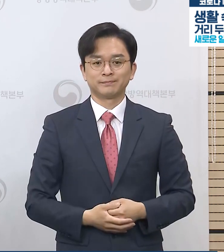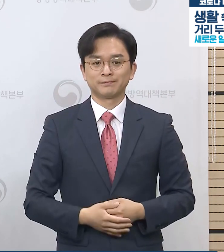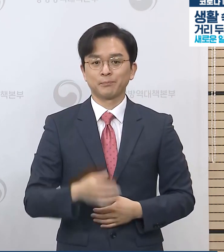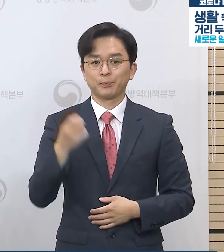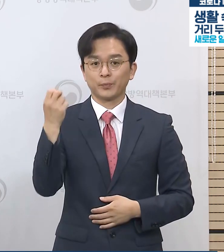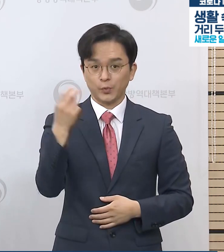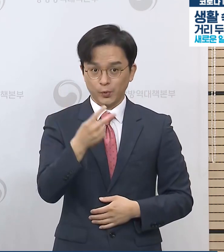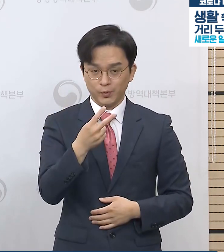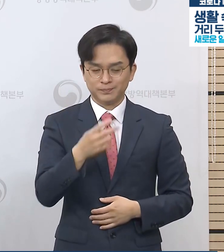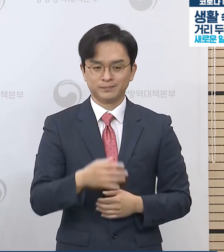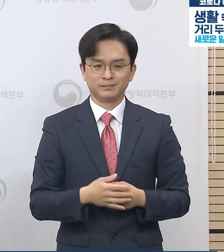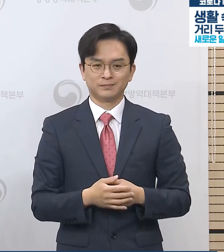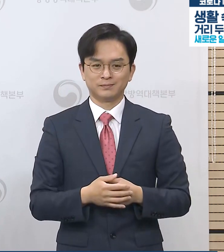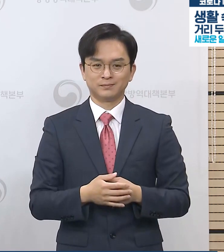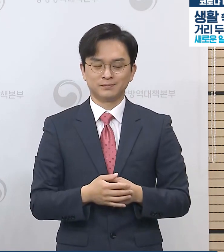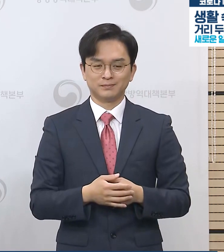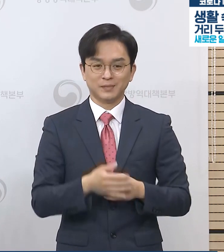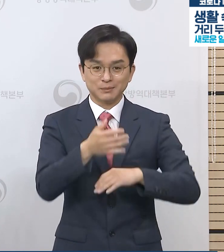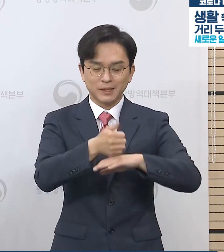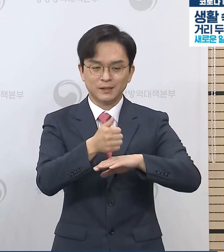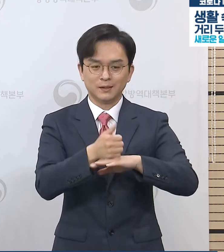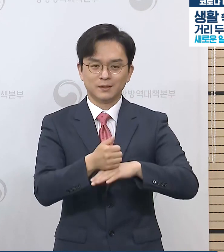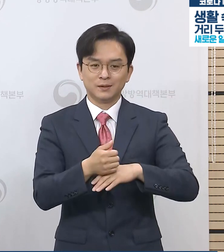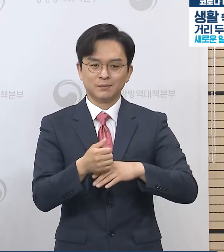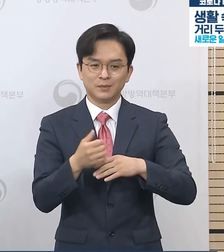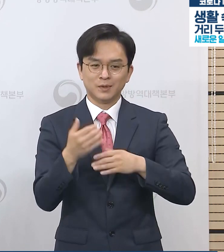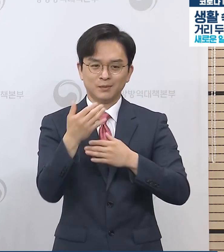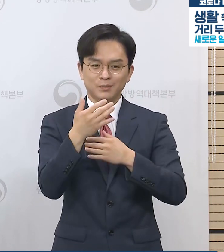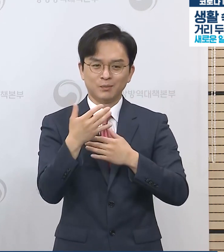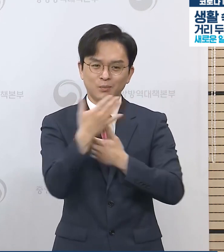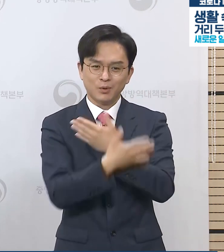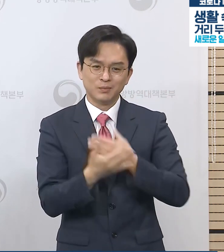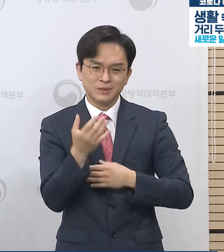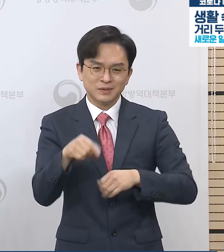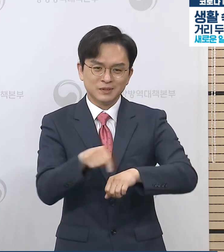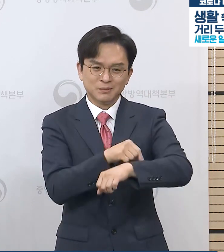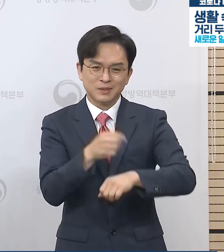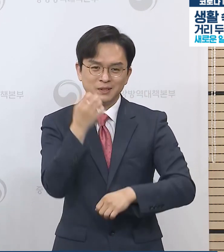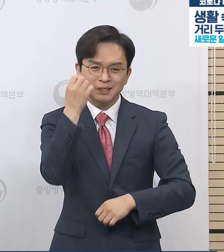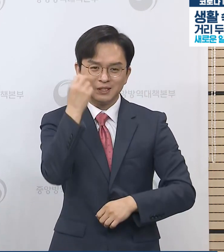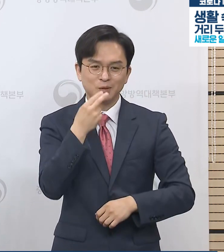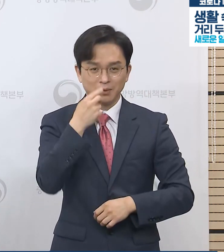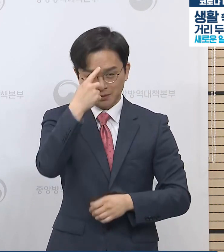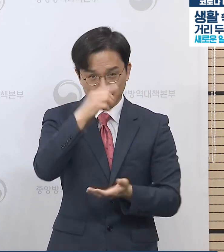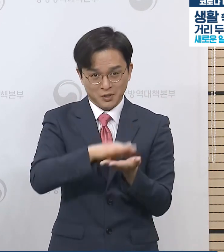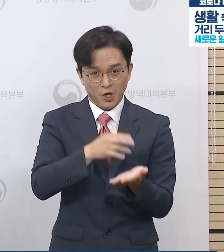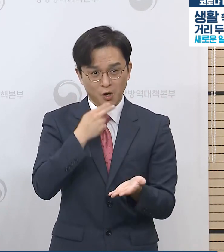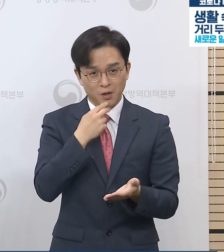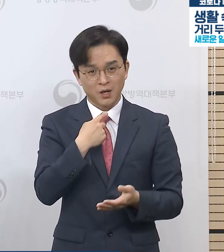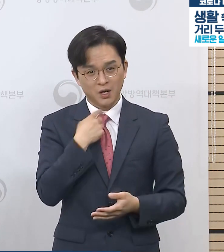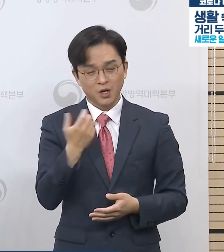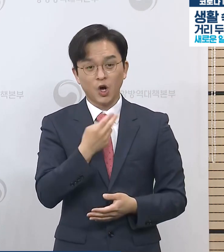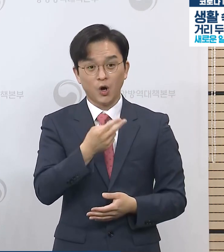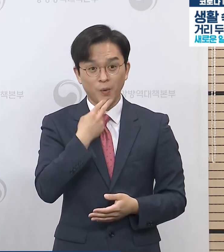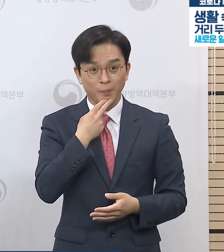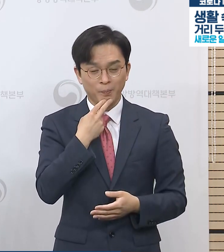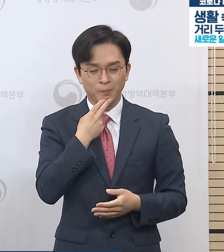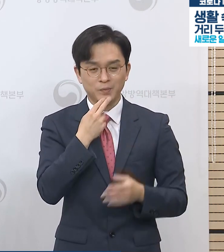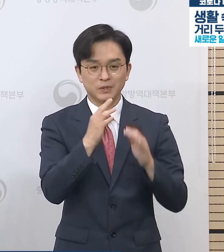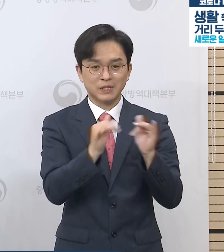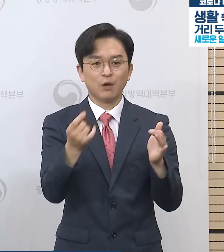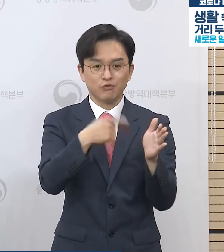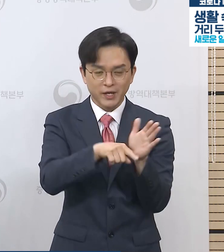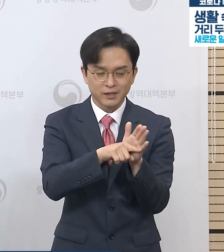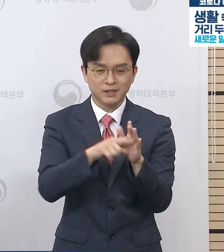또한 무증상, 경증 환자를 위한 생활치료센터도 현재 4개소를 운영하고 있고, 향후